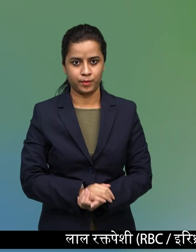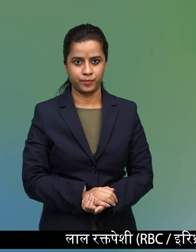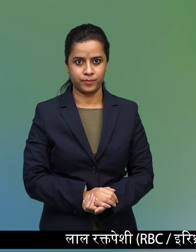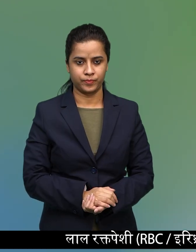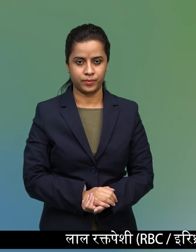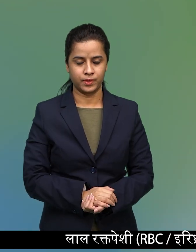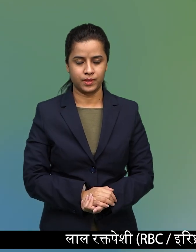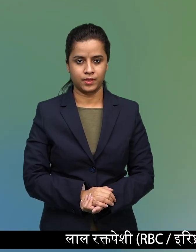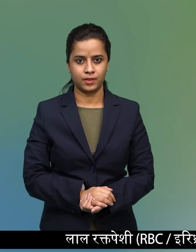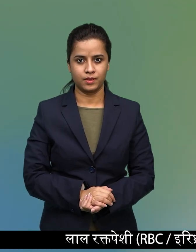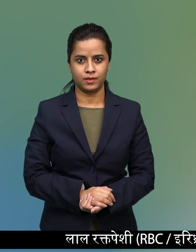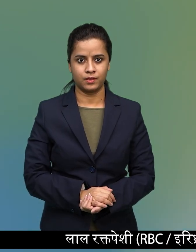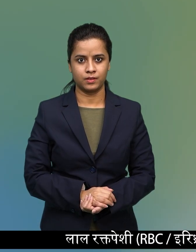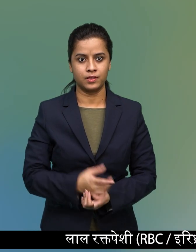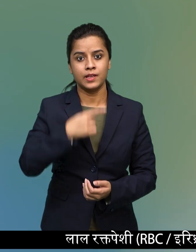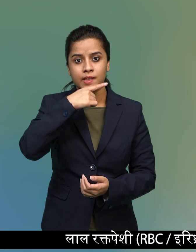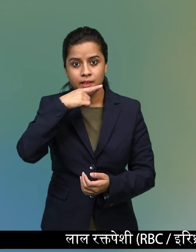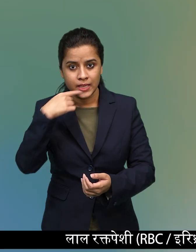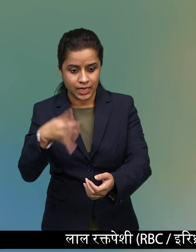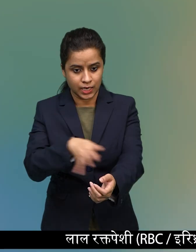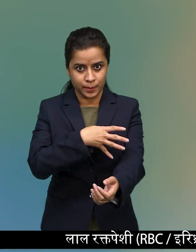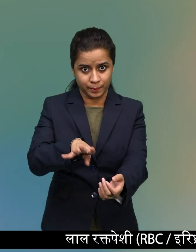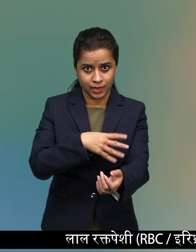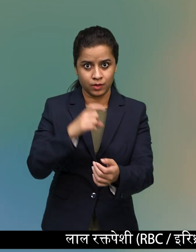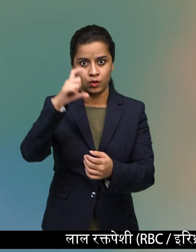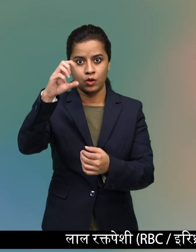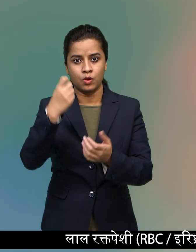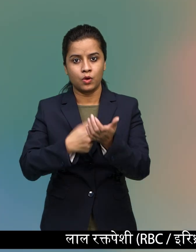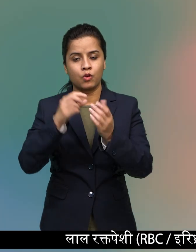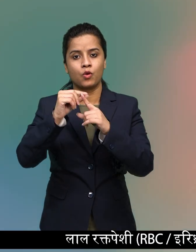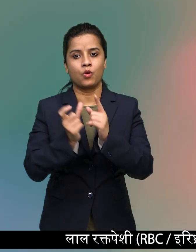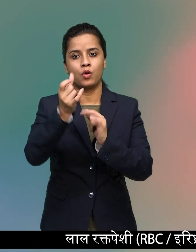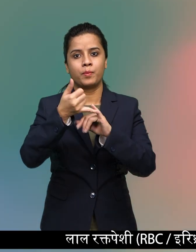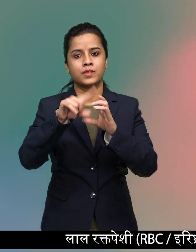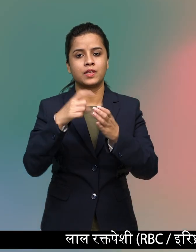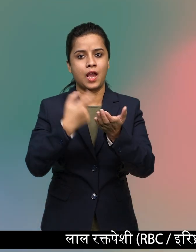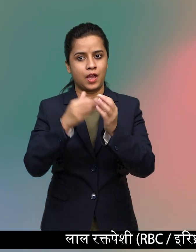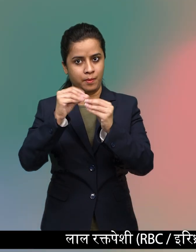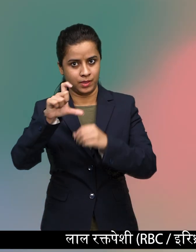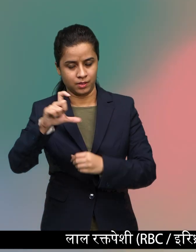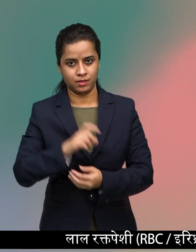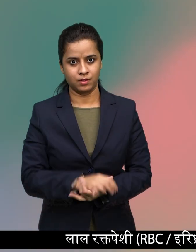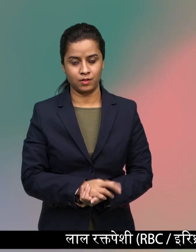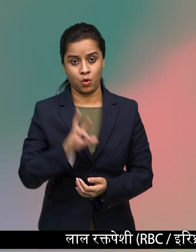लाल रक्तपेशी RBC इरेथ्रोसाइट्स शरीराला ऑक्सिजन पुरवतात.